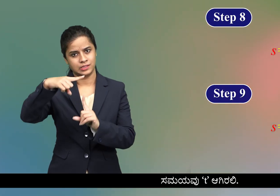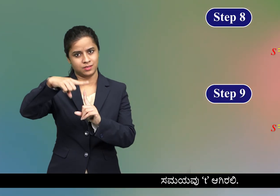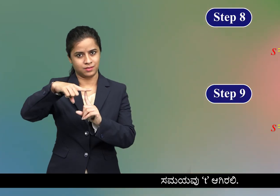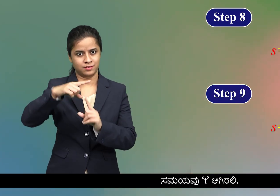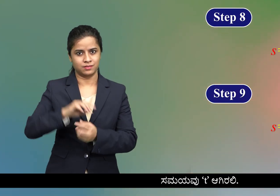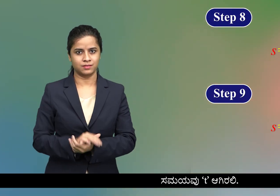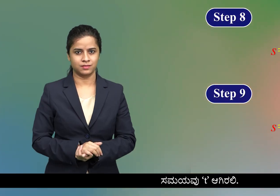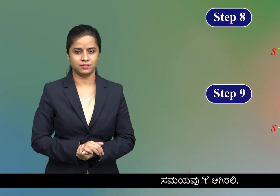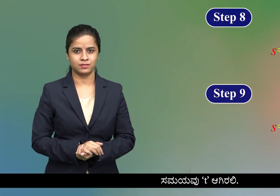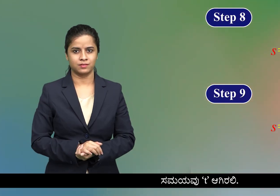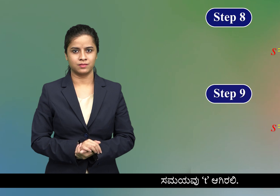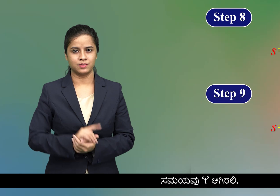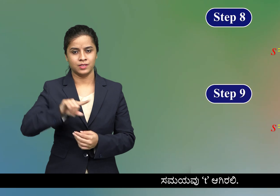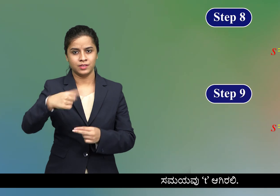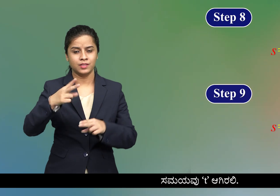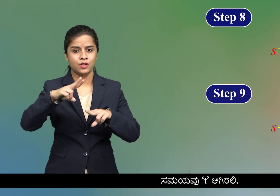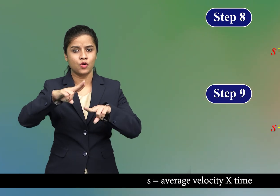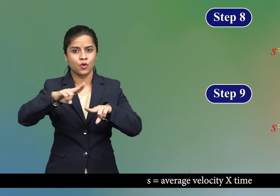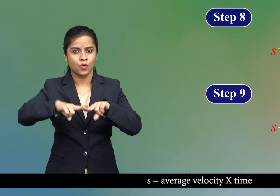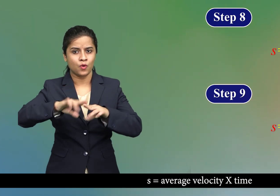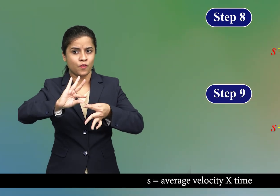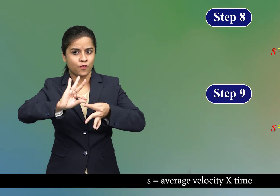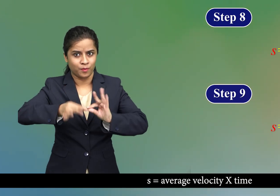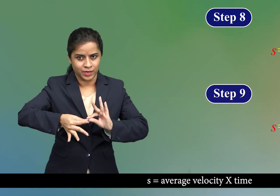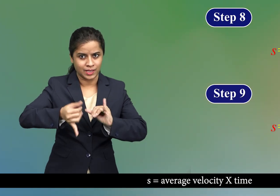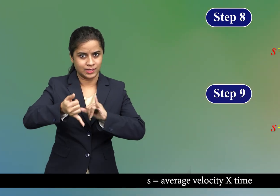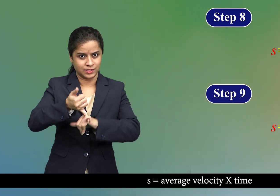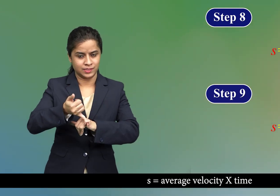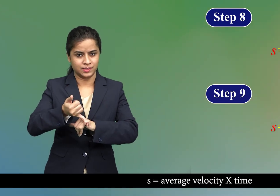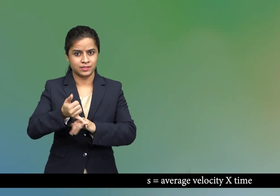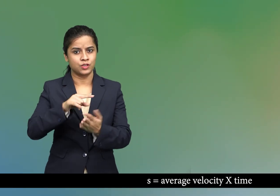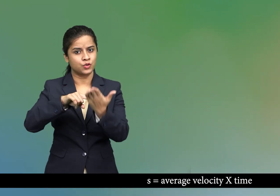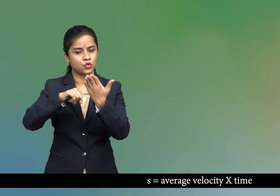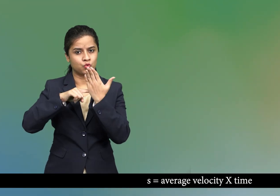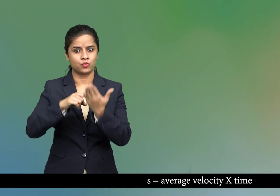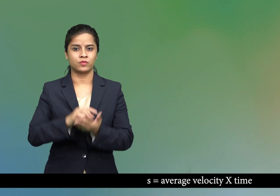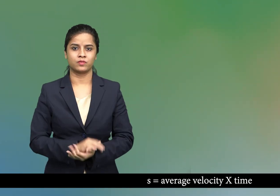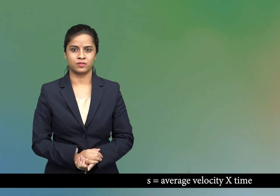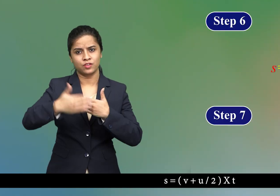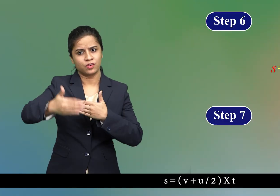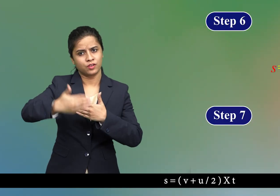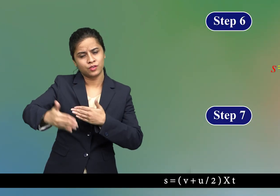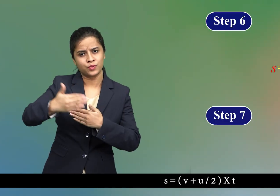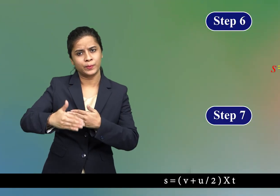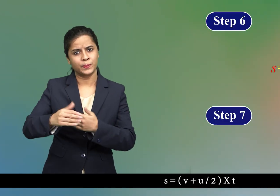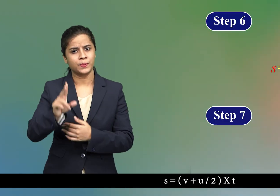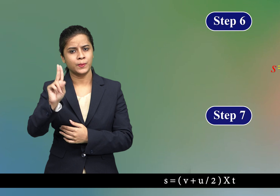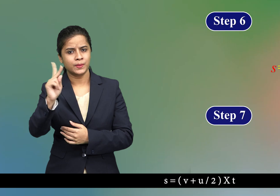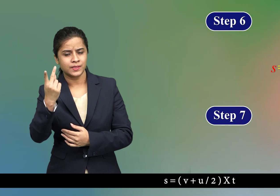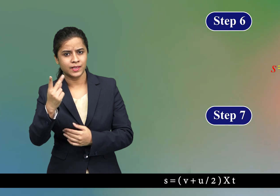ನಂತರ s ಗಾಗಿ ಸೂತ್ರವನ್ನ ನೀಡಲಾಗಿದೆ, s ಈಸ್ ಈಕ್ವಲ್ ಟು ಅವರೇಜ್ ವೆಲಾಸಿಟಿ ಇಂಟು ಟೈಮ್. s ಈಸ್ ಈಕ್ವಲ್ ಟು ಮಾಡ್ಯುಲಸ್ v